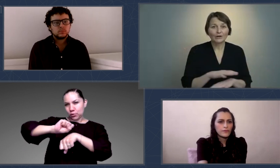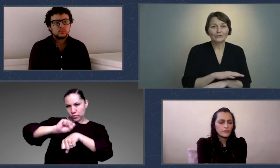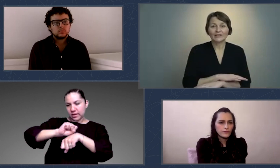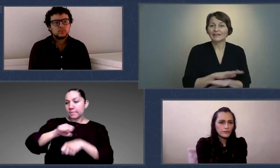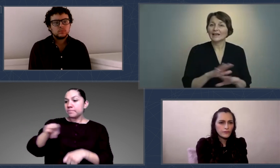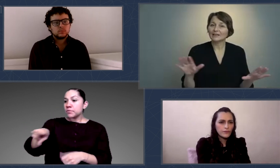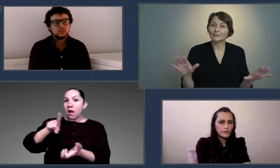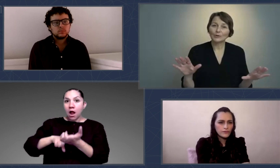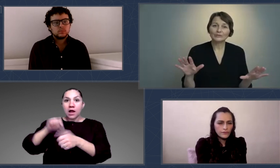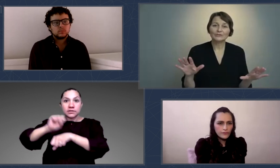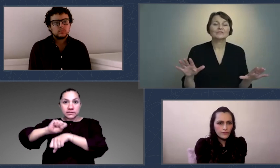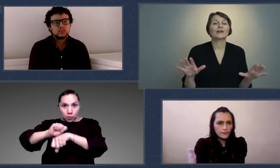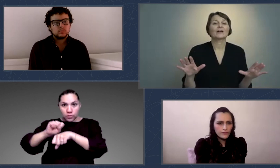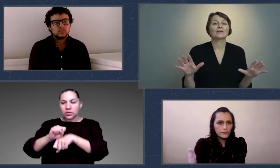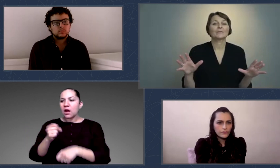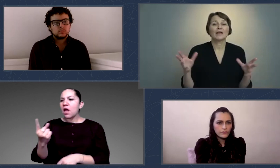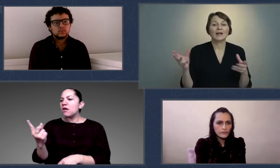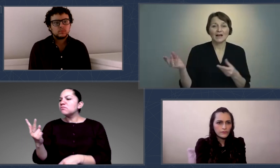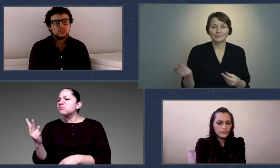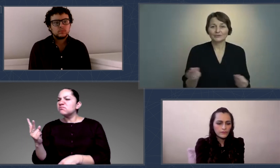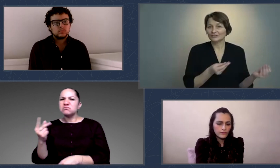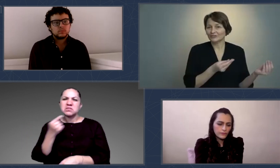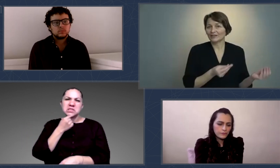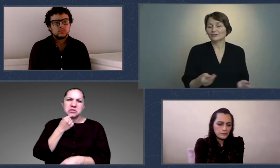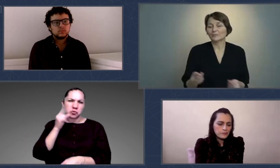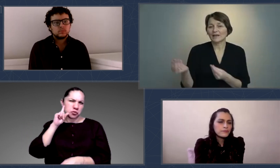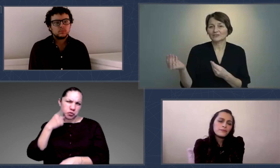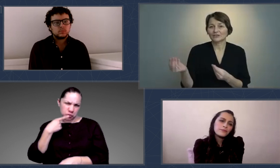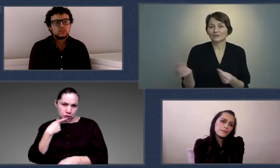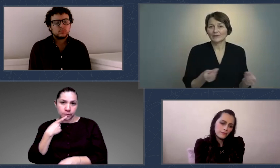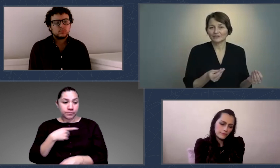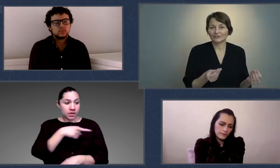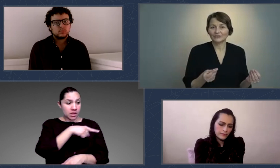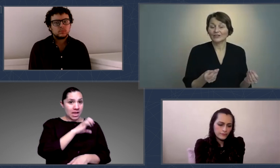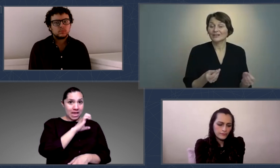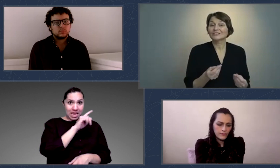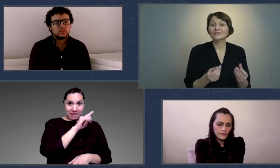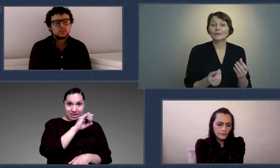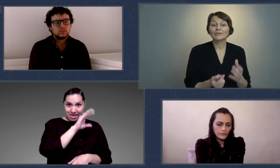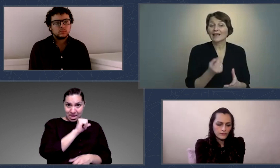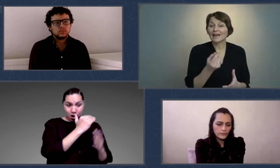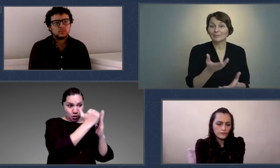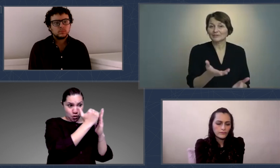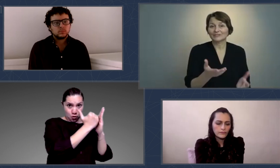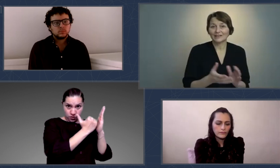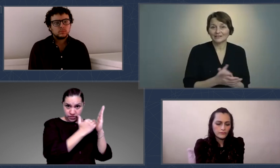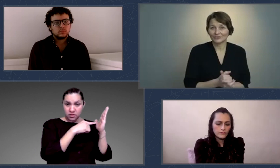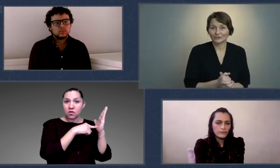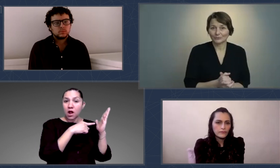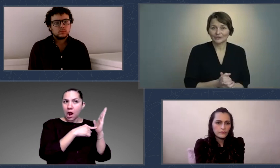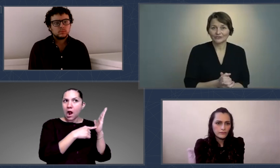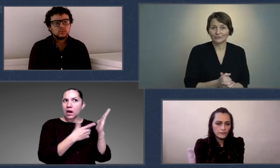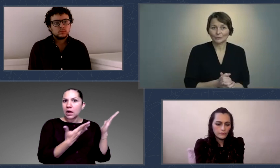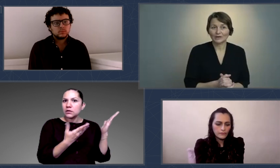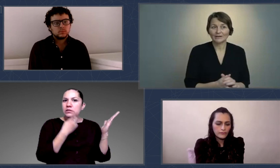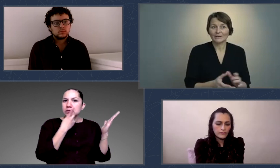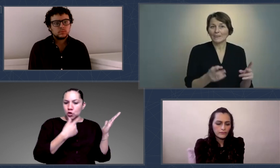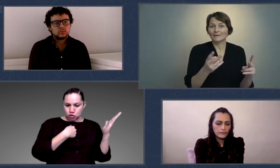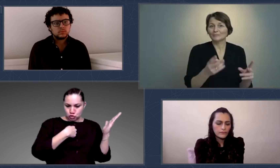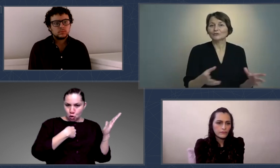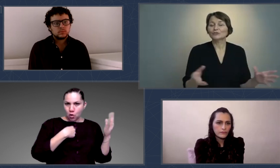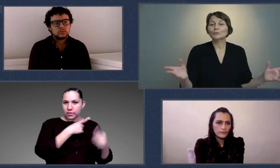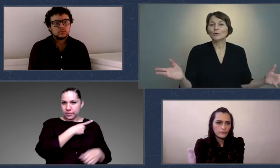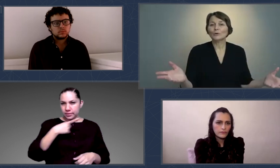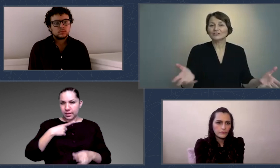Y aquí el código de ética dice que yo estoy interpretando entre dos lenguas y